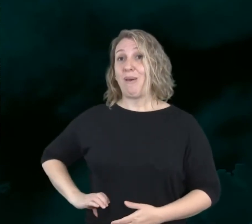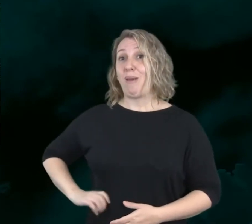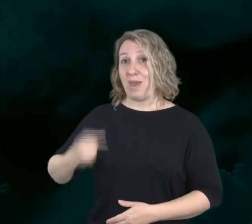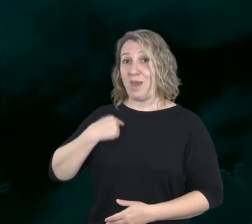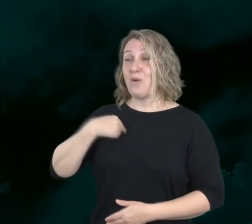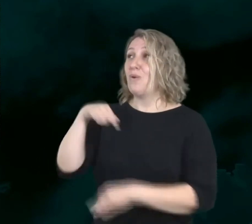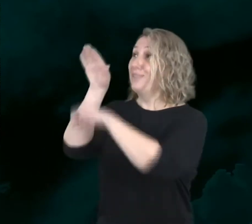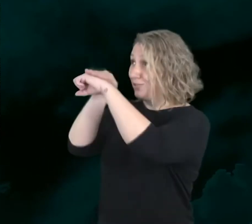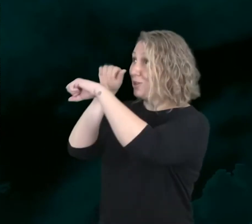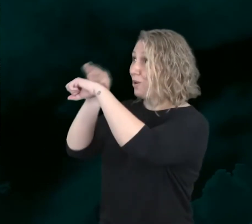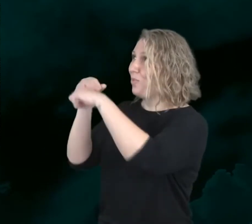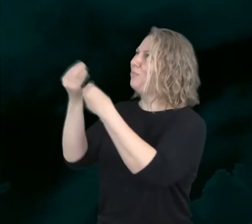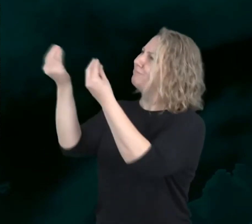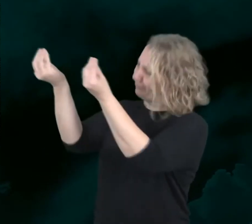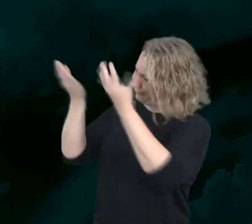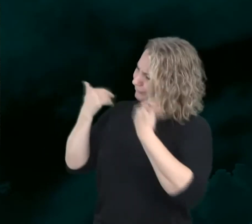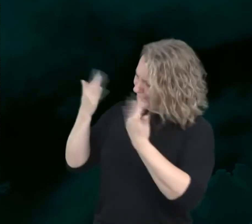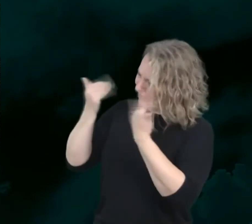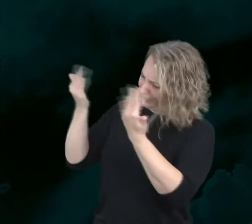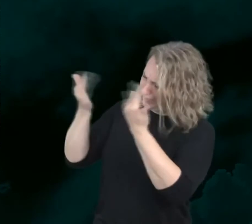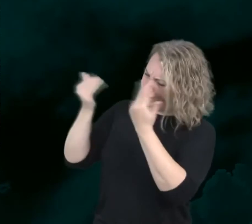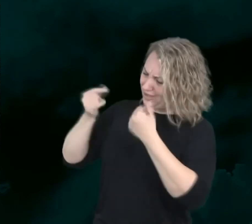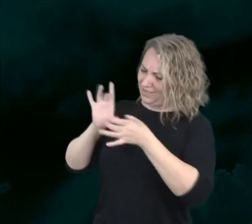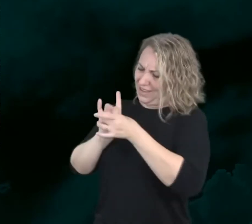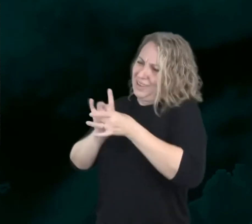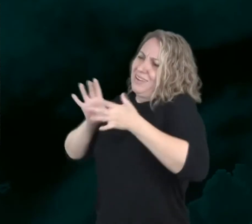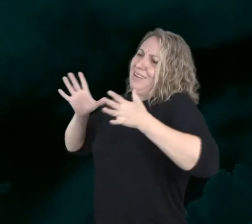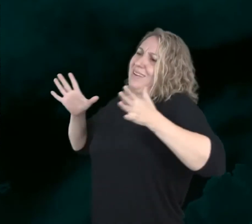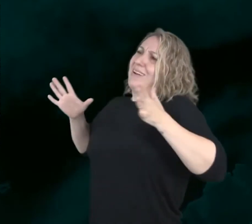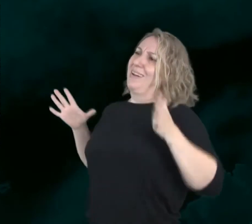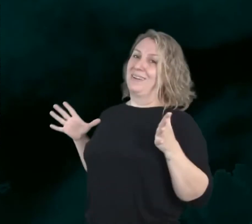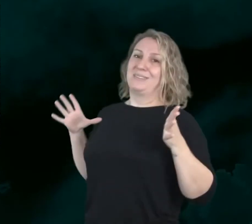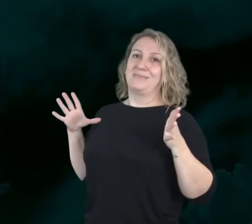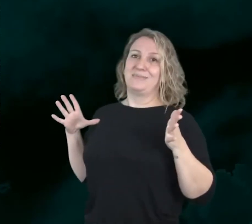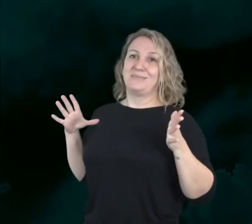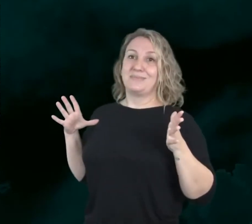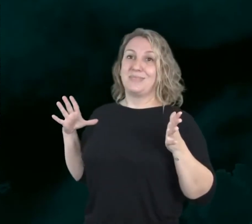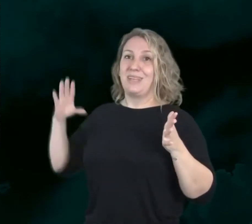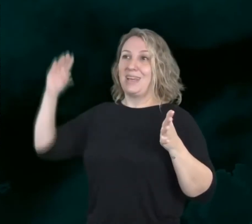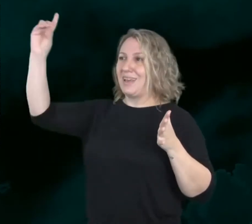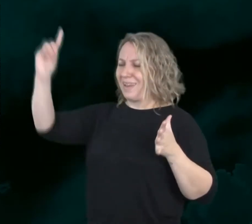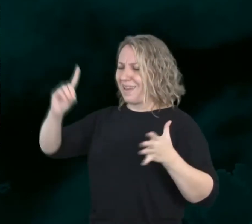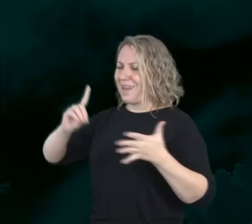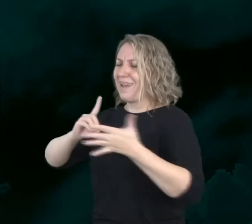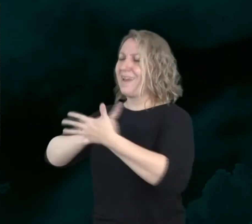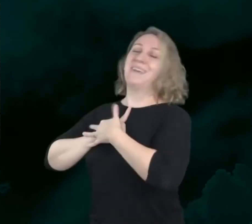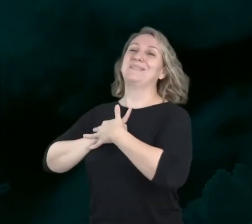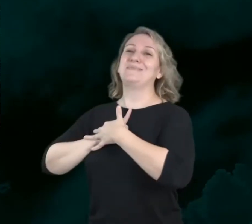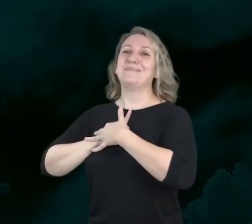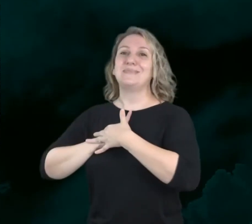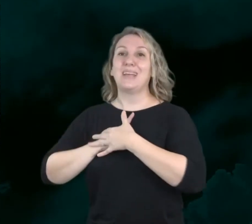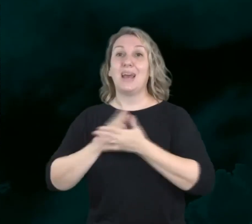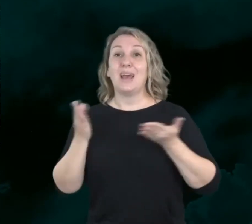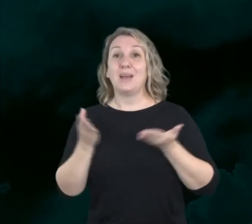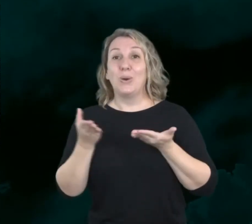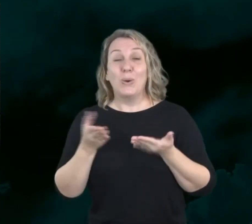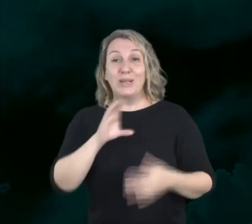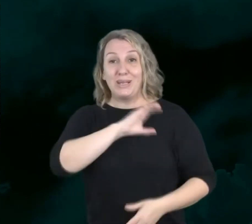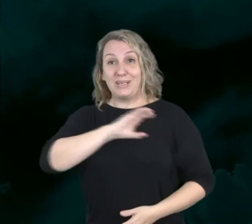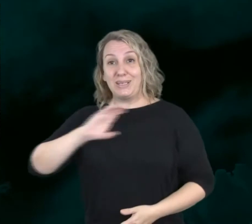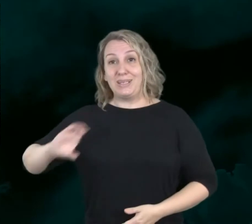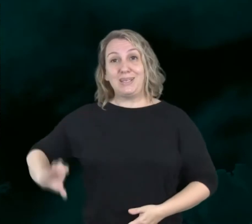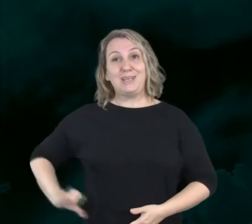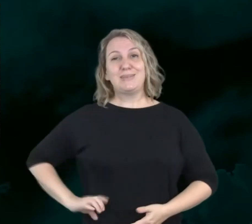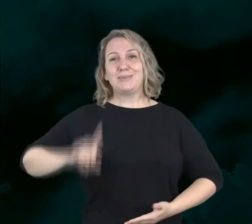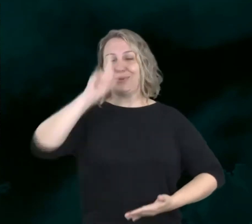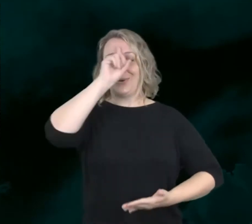o quê? Ele vai também conectando a sua alma. E conforme você vai recebendo mais da